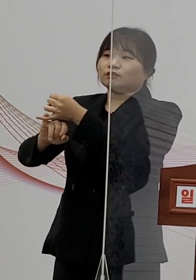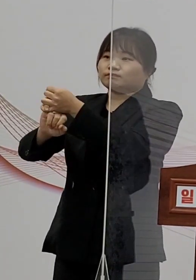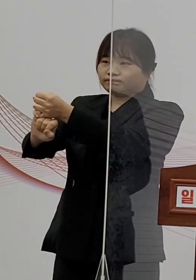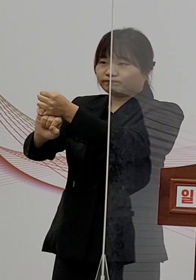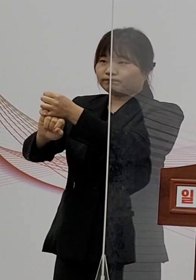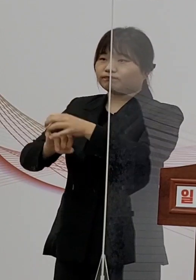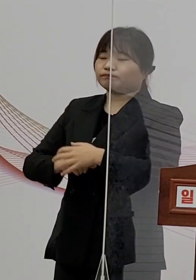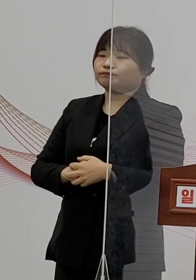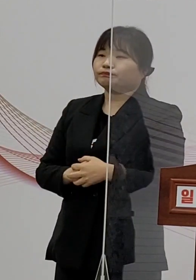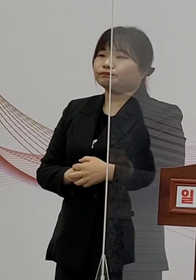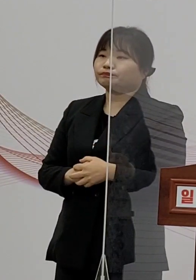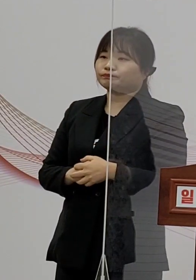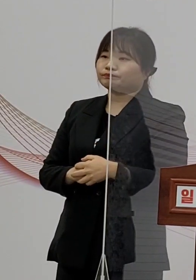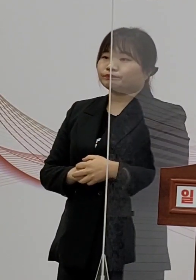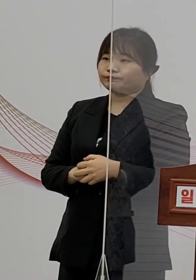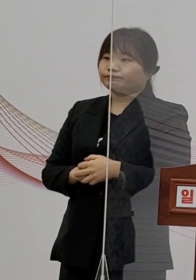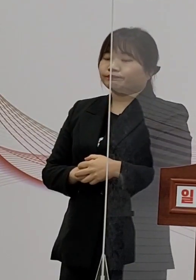오늘